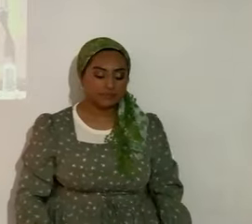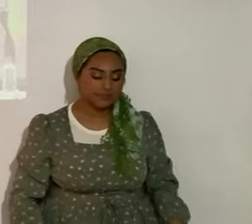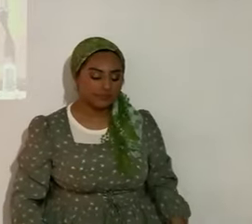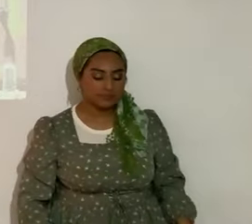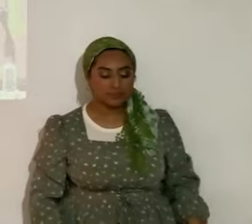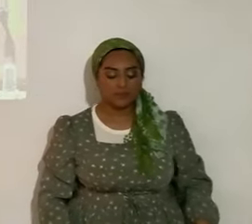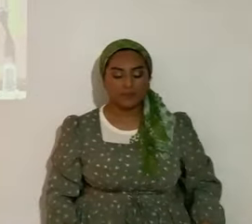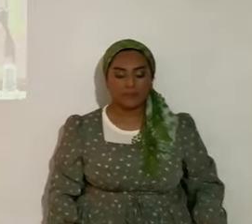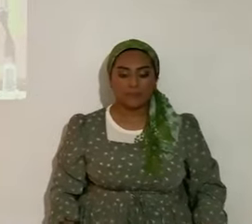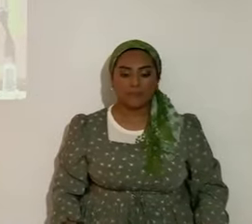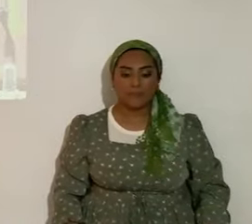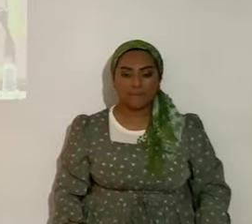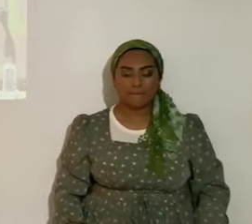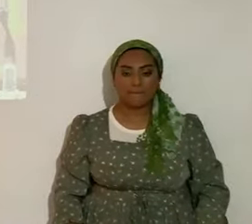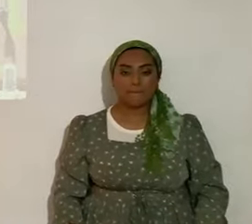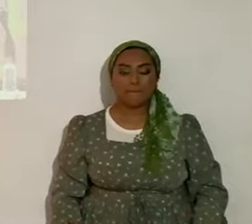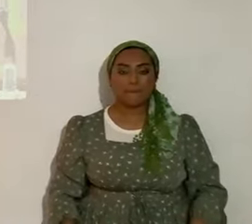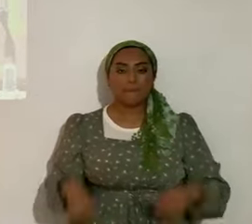Cuatro,